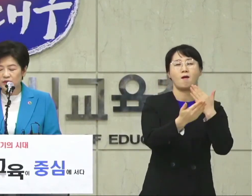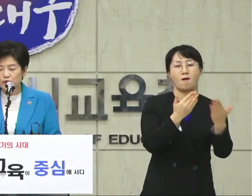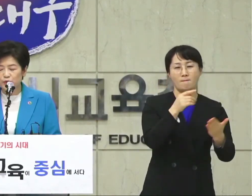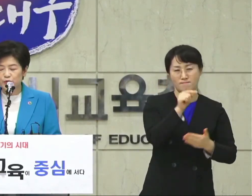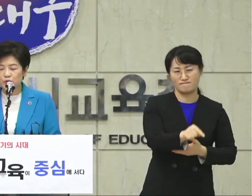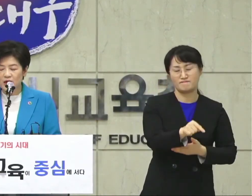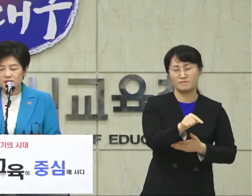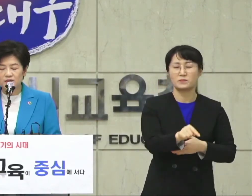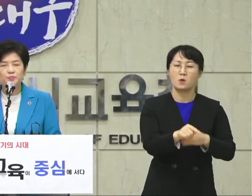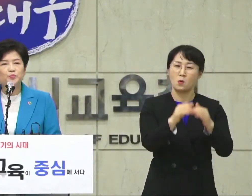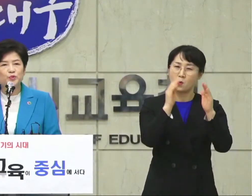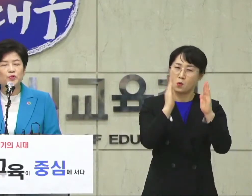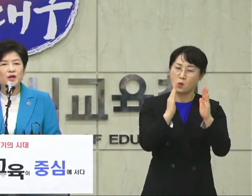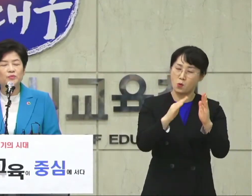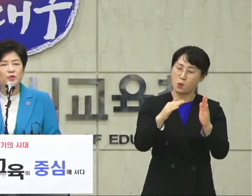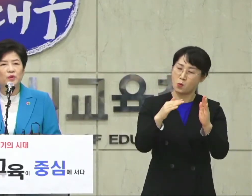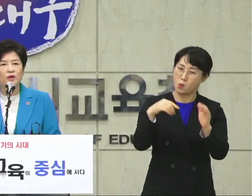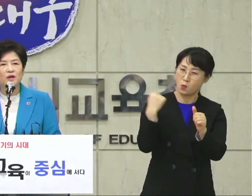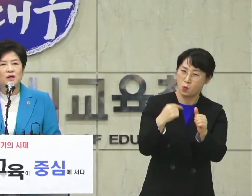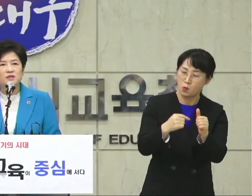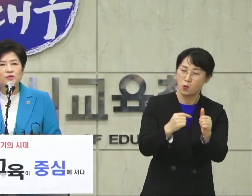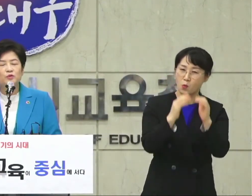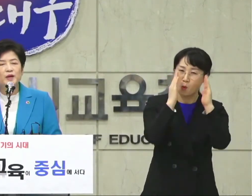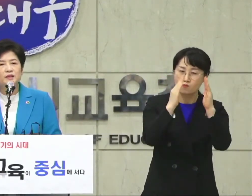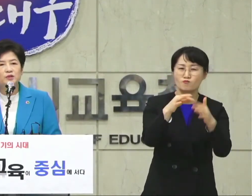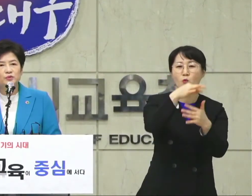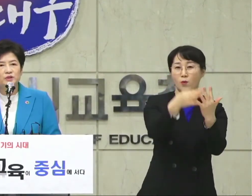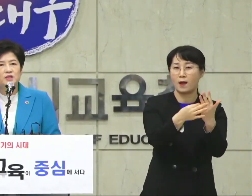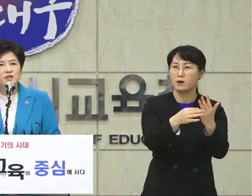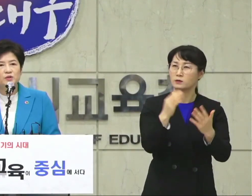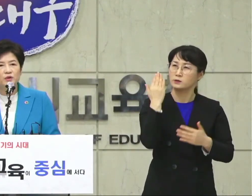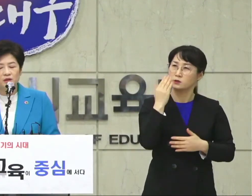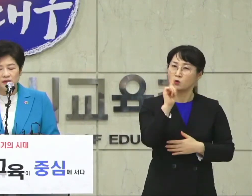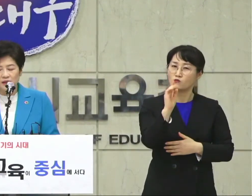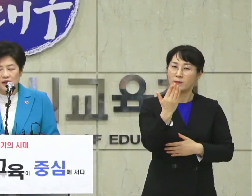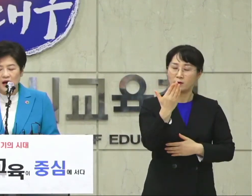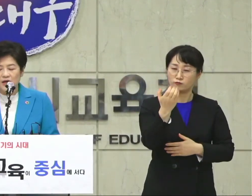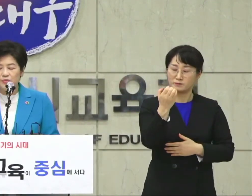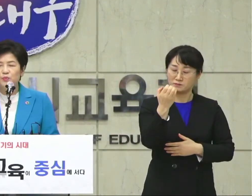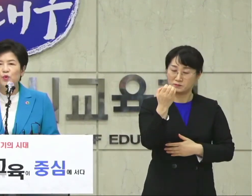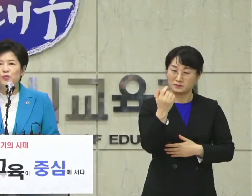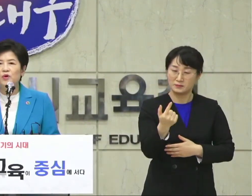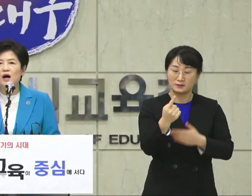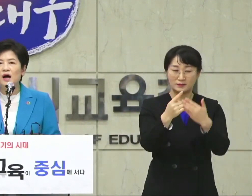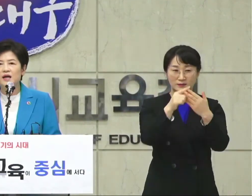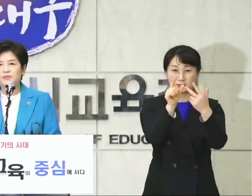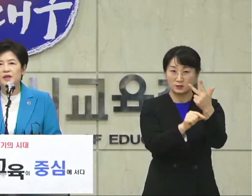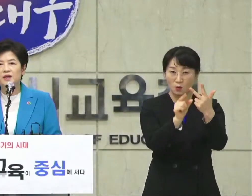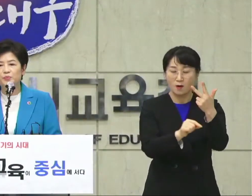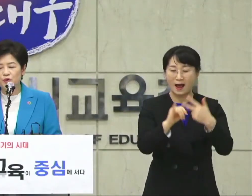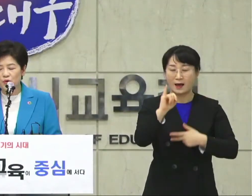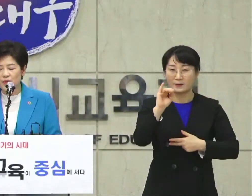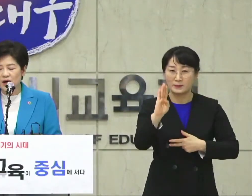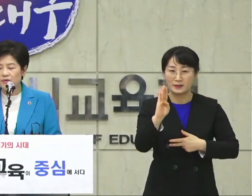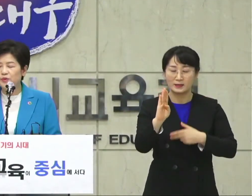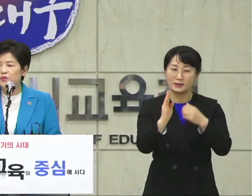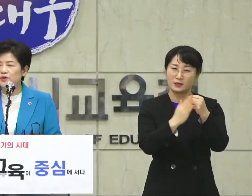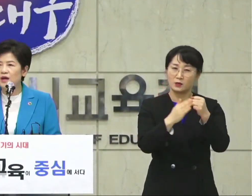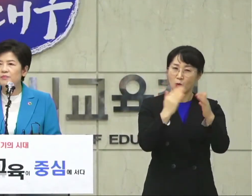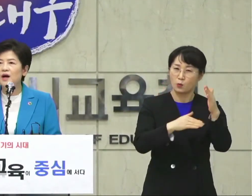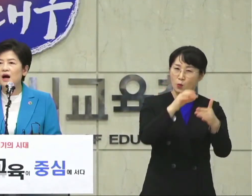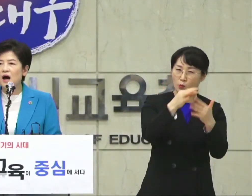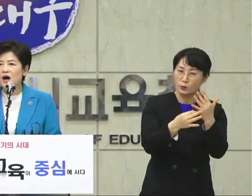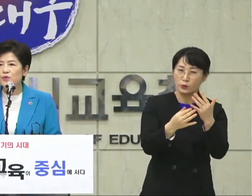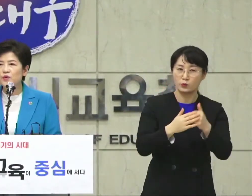매우 훌륭한 교수 학습 프로그램으로 1919년 7월 IB 본부와 IB